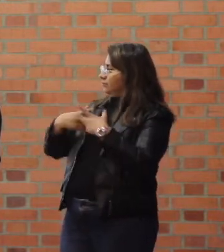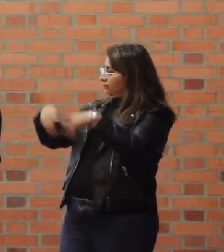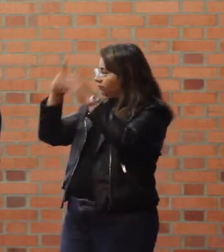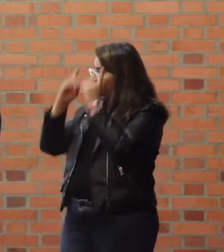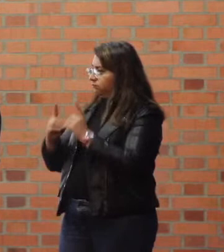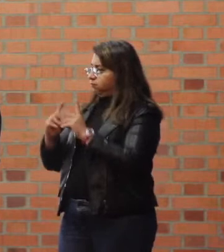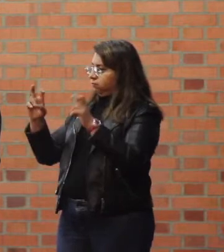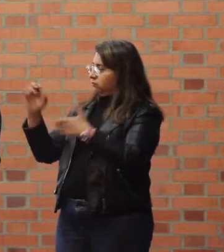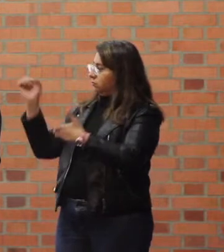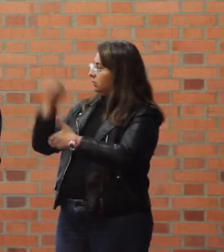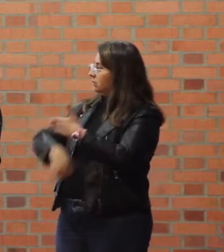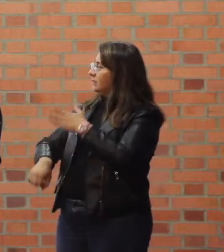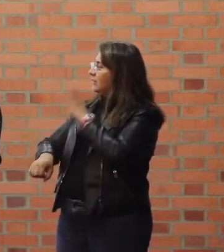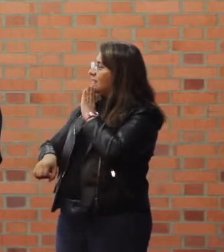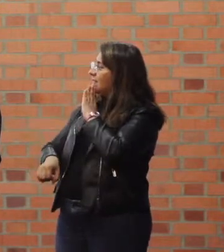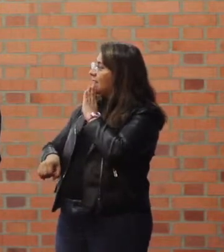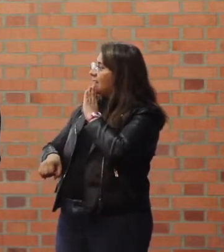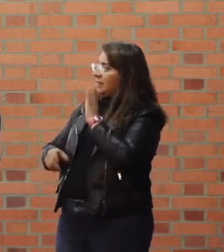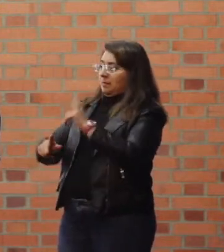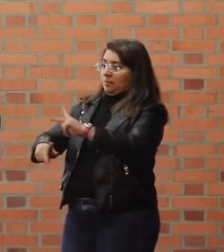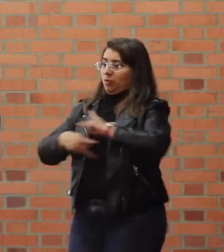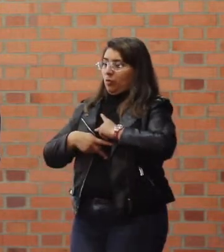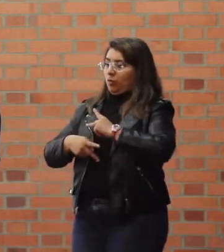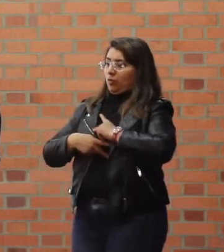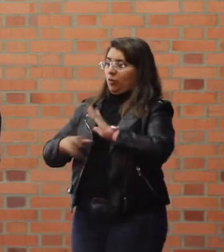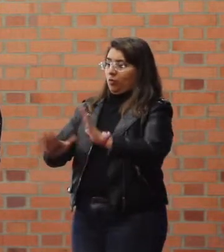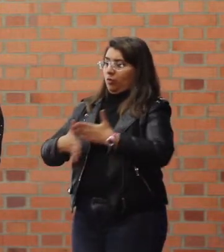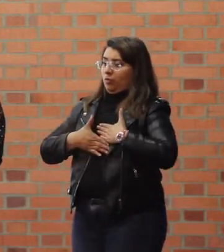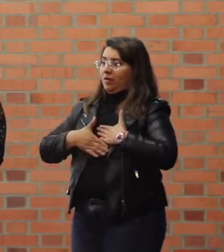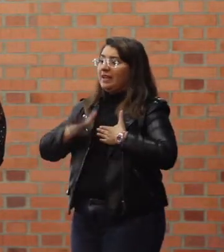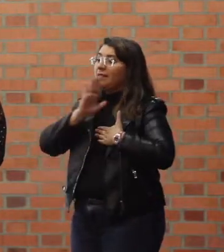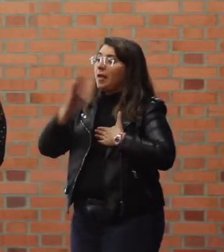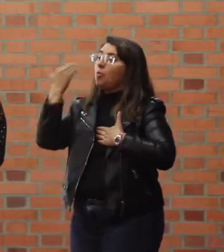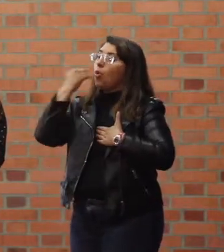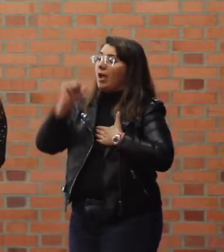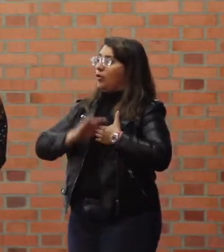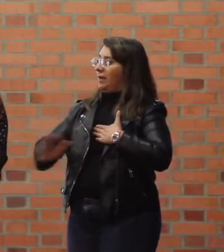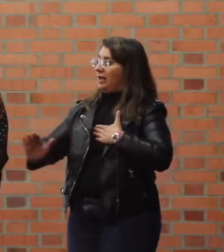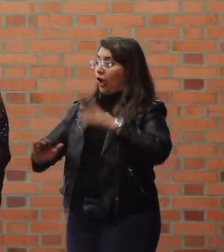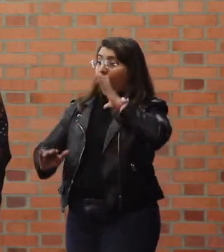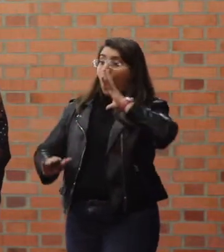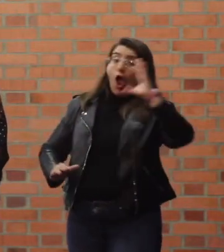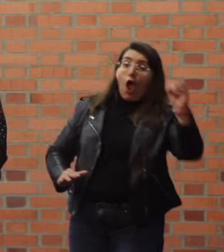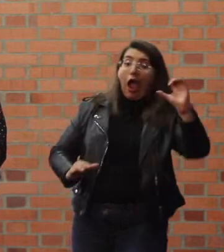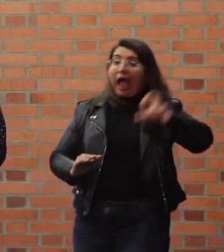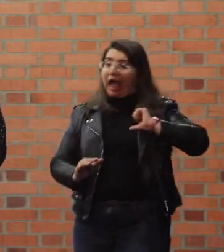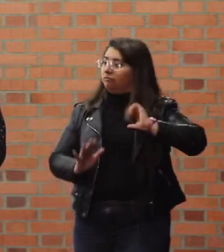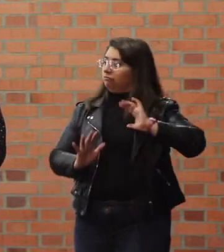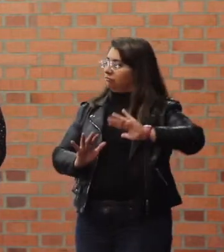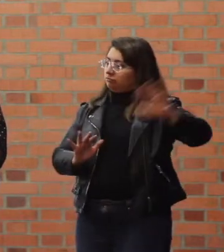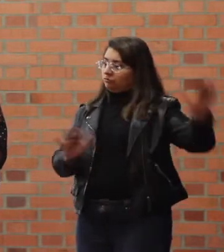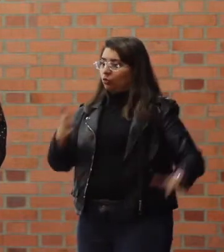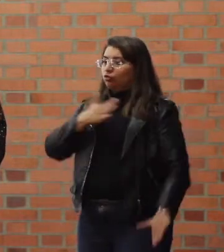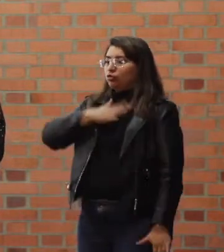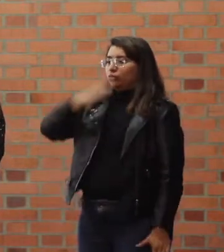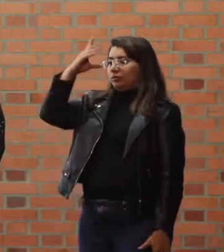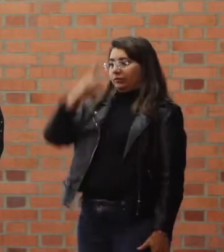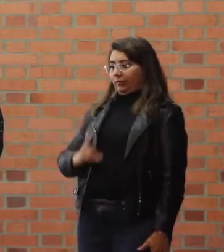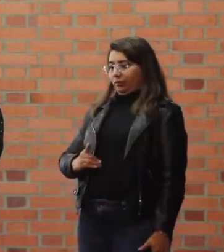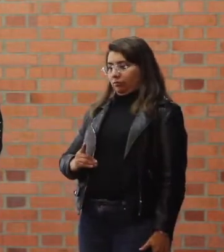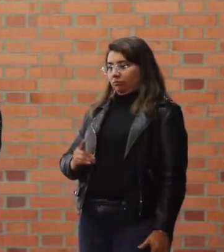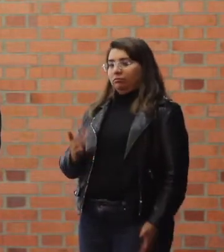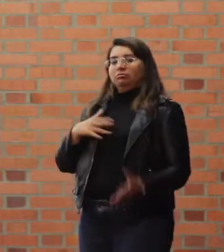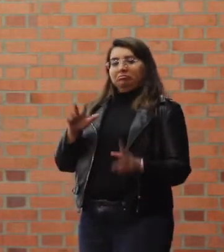sobre el aborto son decisiones íntimas que les corresponden a las mujeres dejo estos dos datos ahí porque me parece